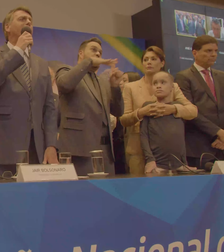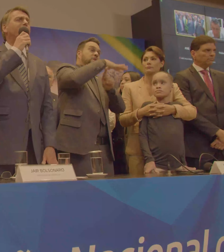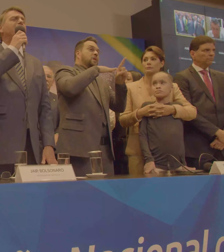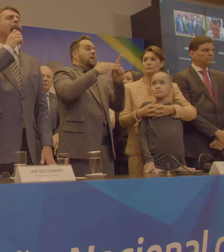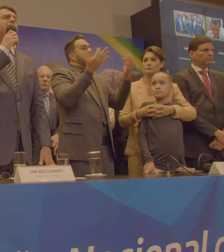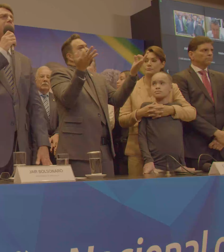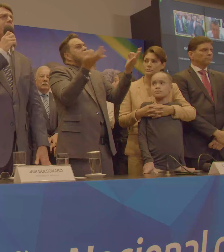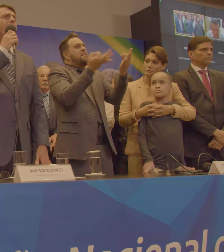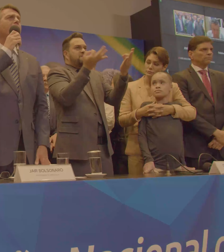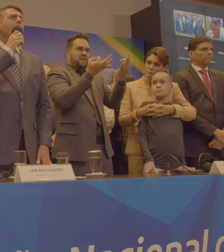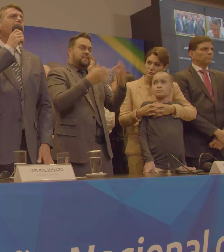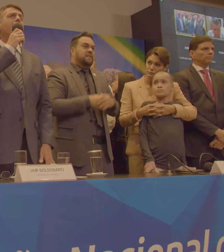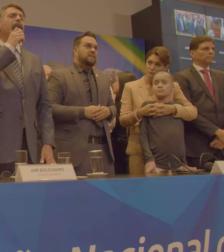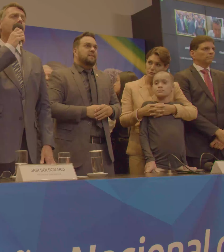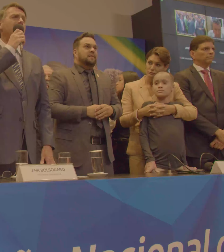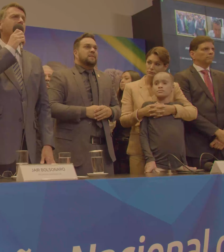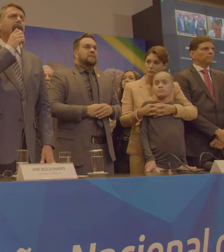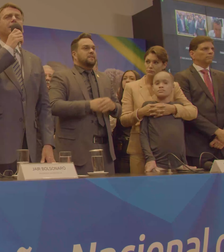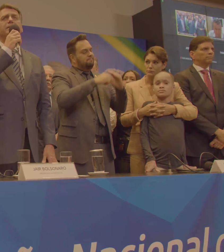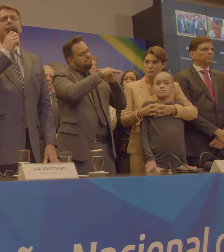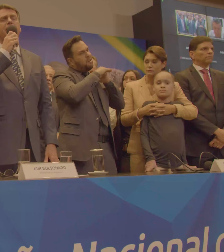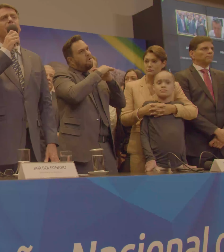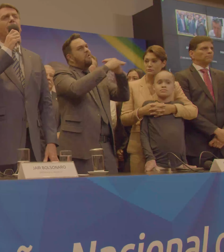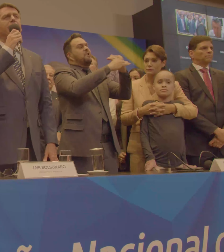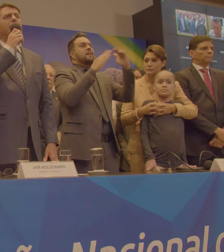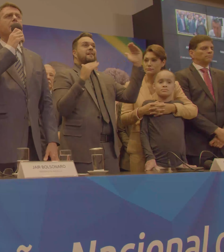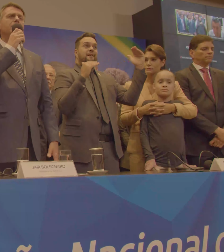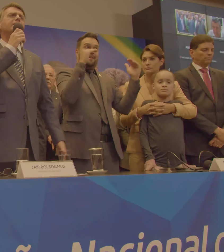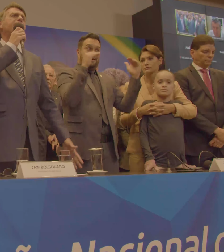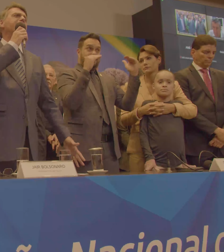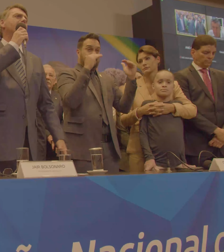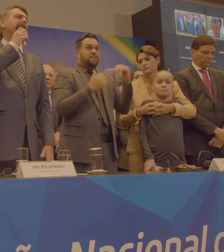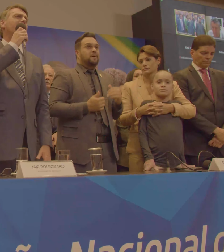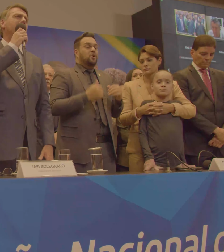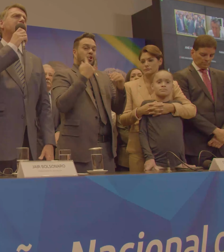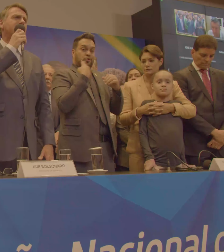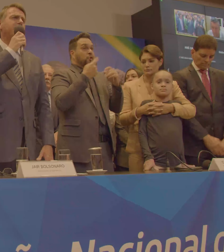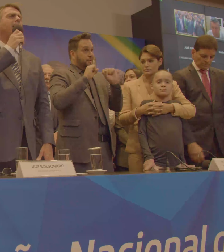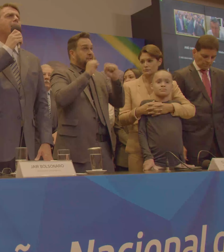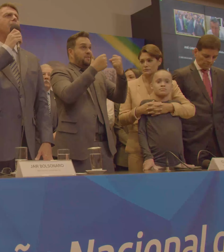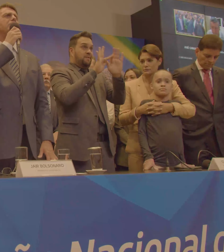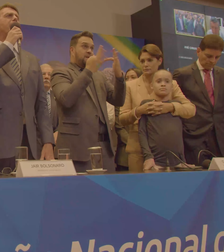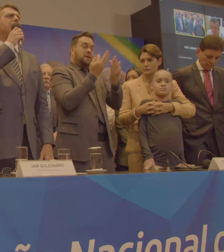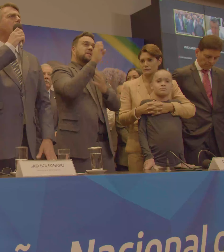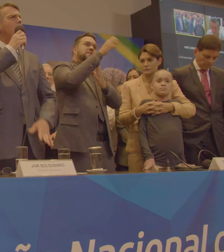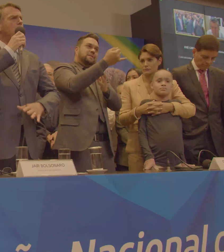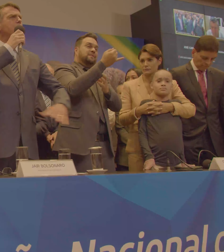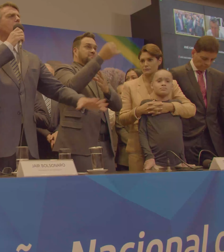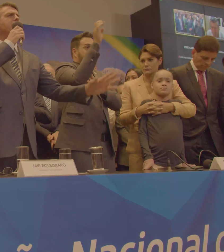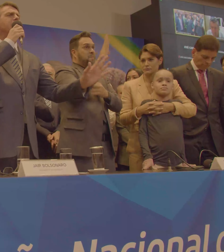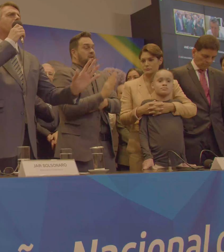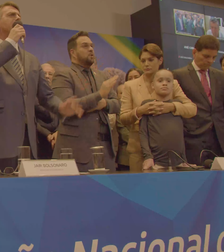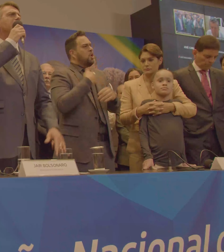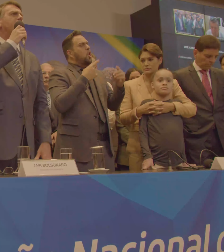família perfeitamente equalizada e equilibrada. E nós defendemos a família, sim, aqui no nosso país.